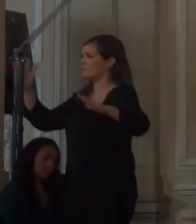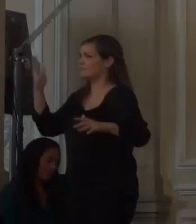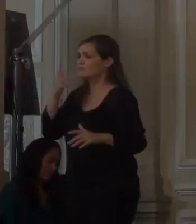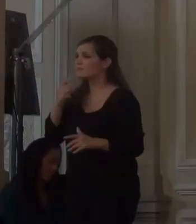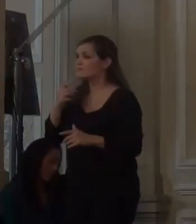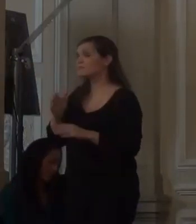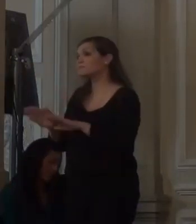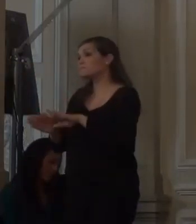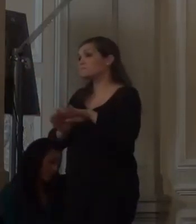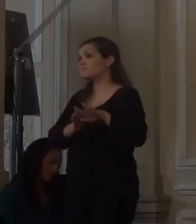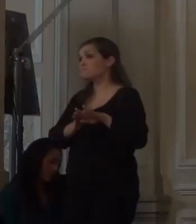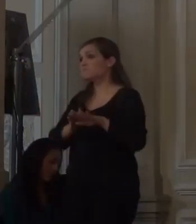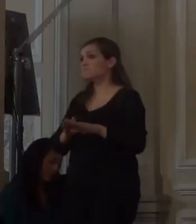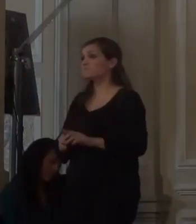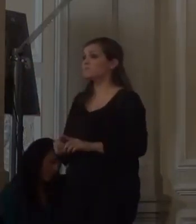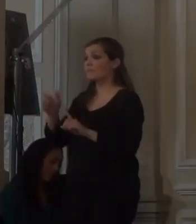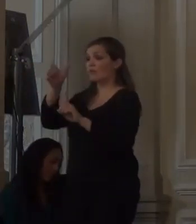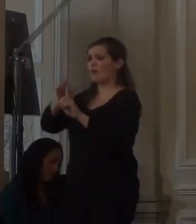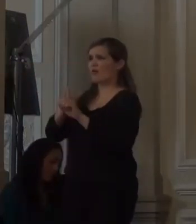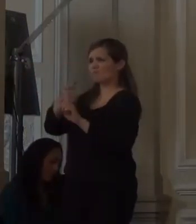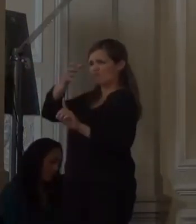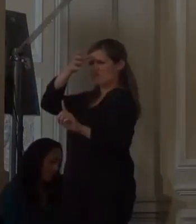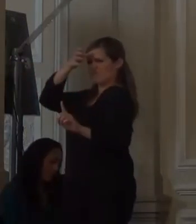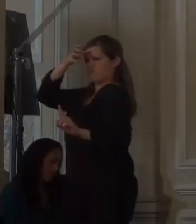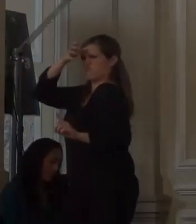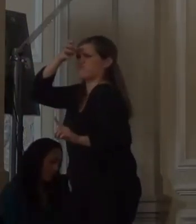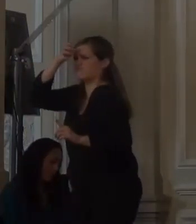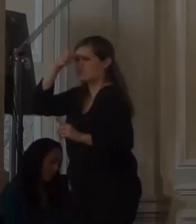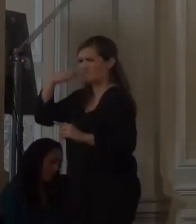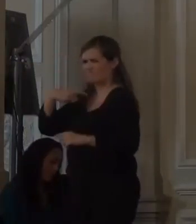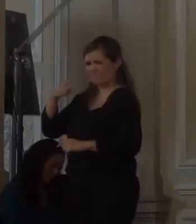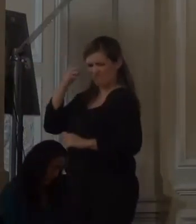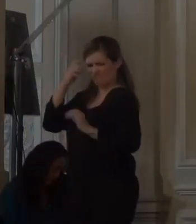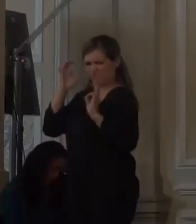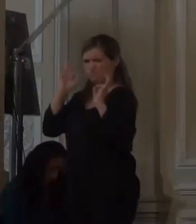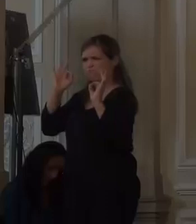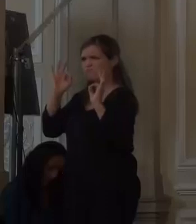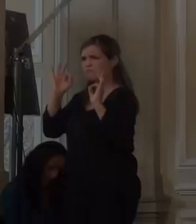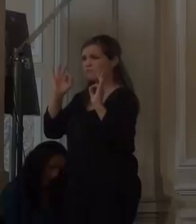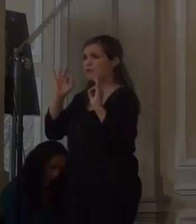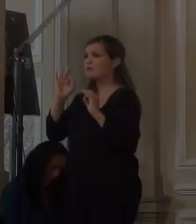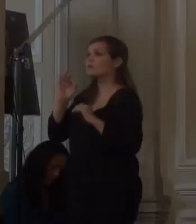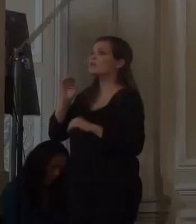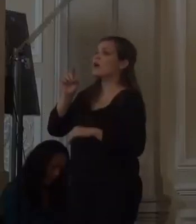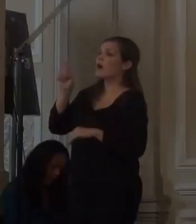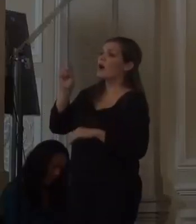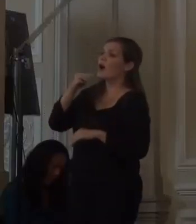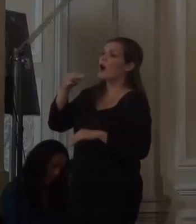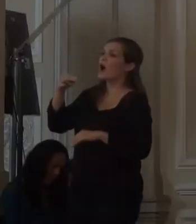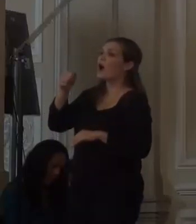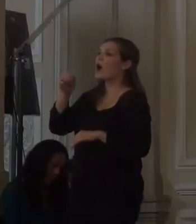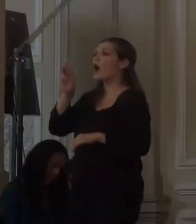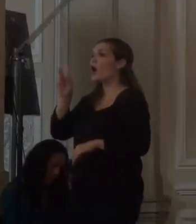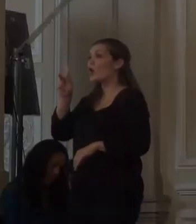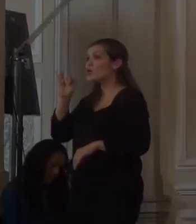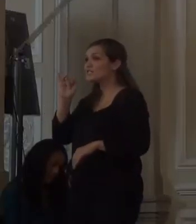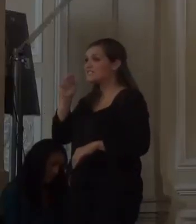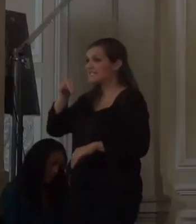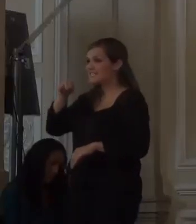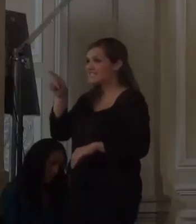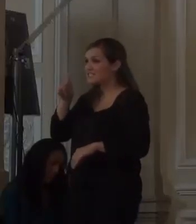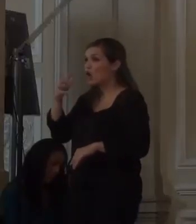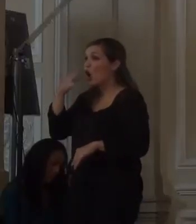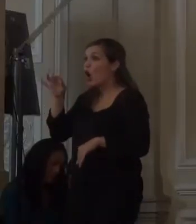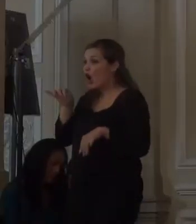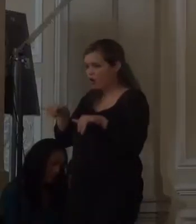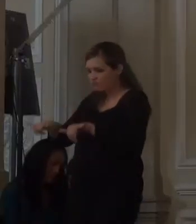decir de científicos verdaderamente genios como Stephen Hawking, el físico británico que